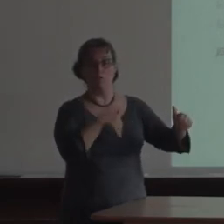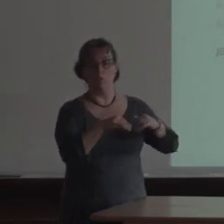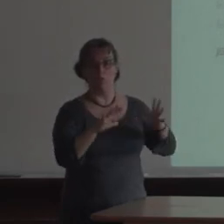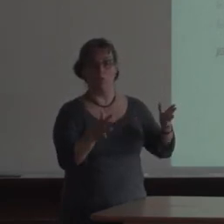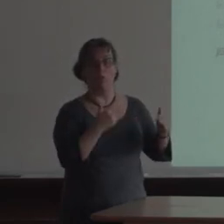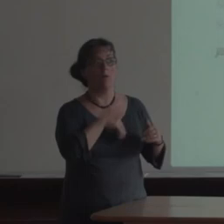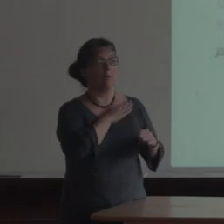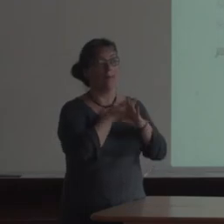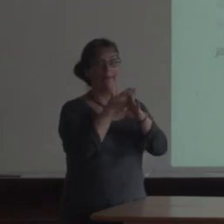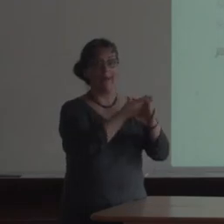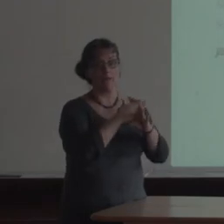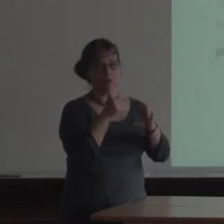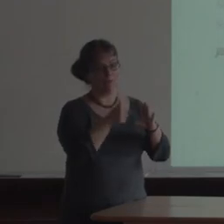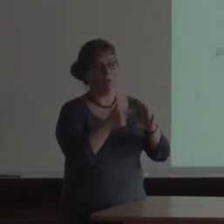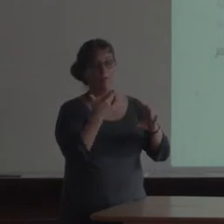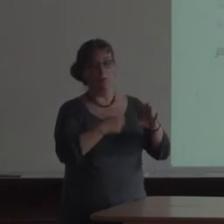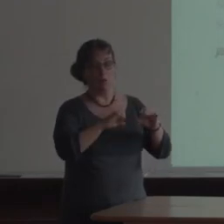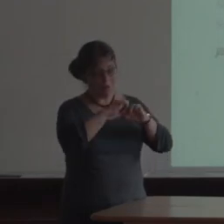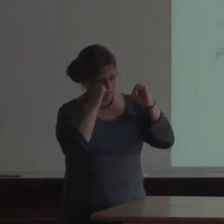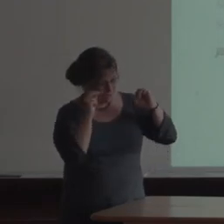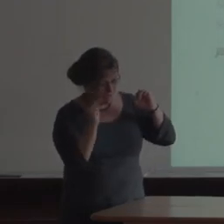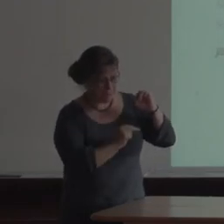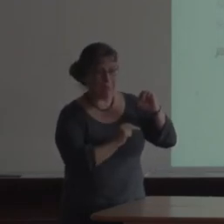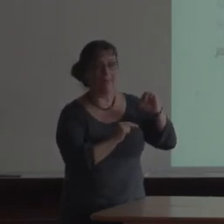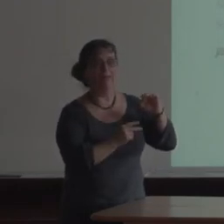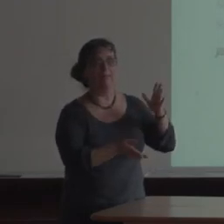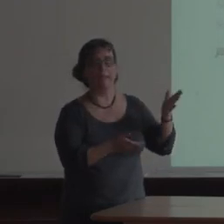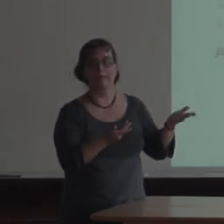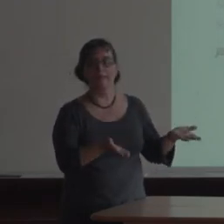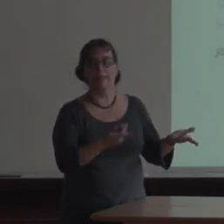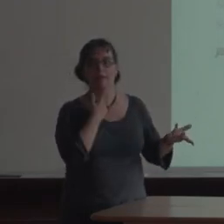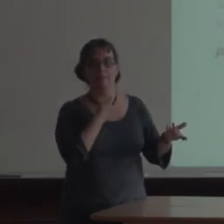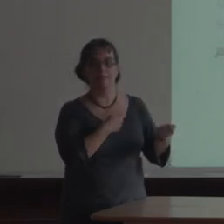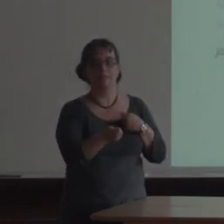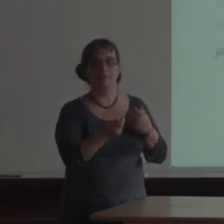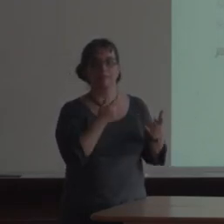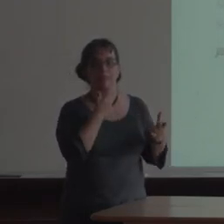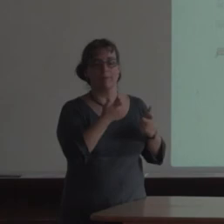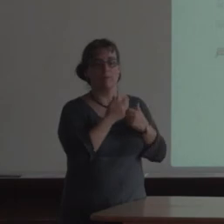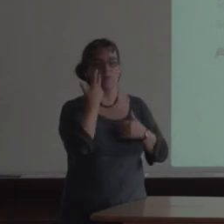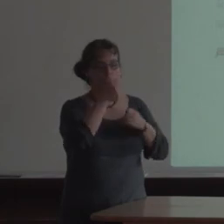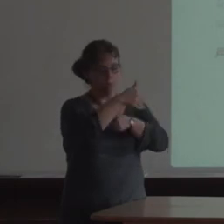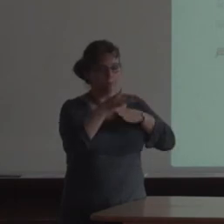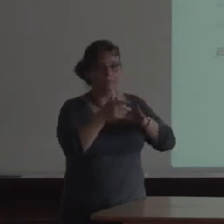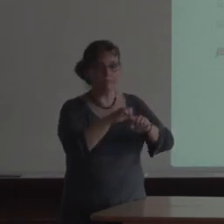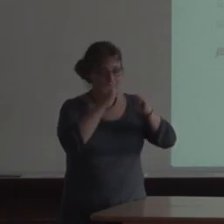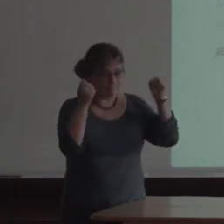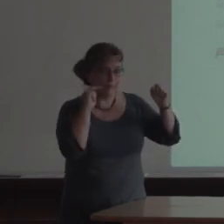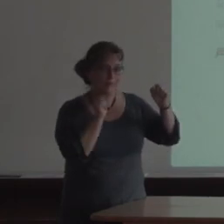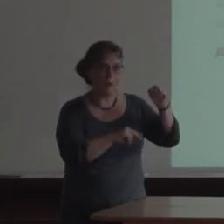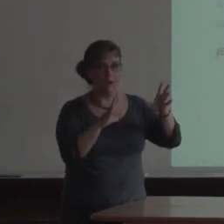un genre de test où on veut ouvrir un petit peu la boîte et faire des assertions sur ce qui s'est passé à